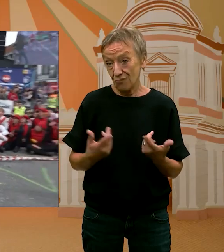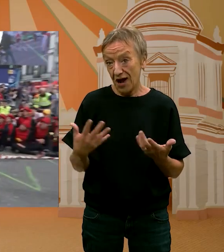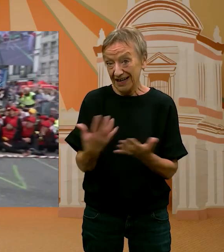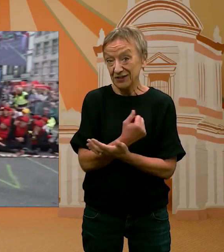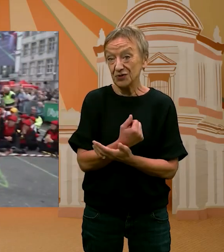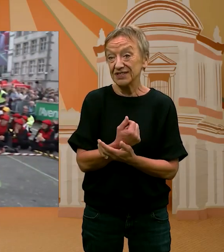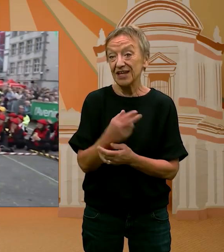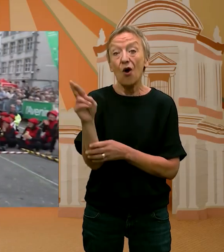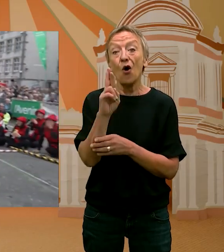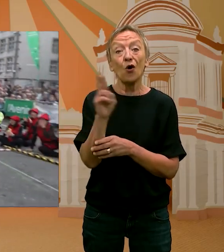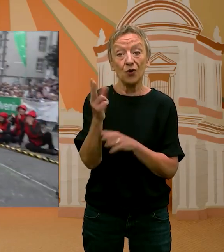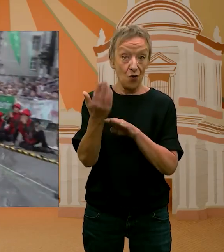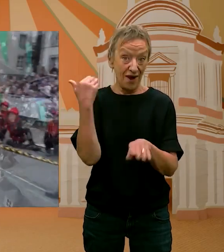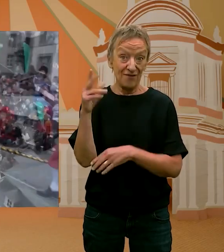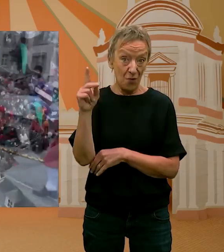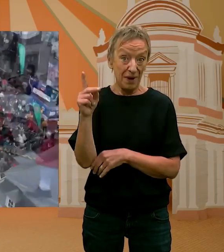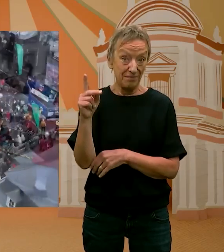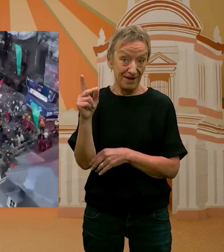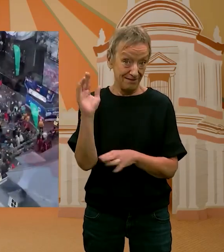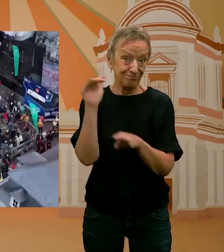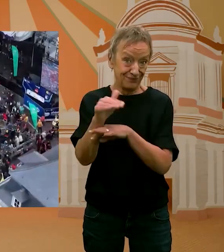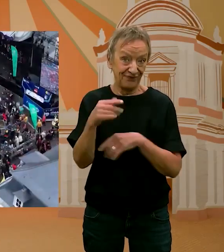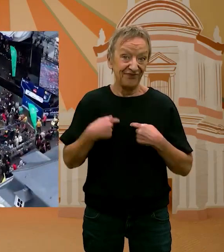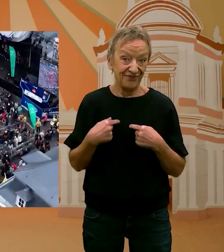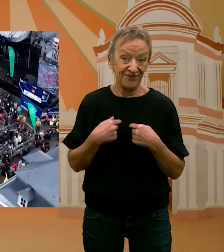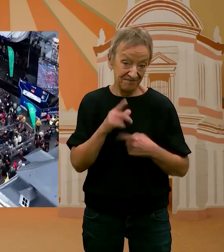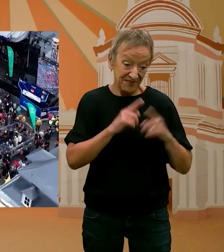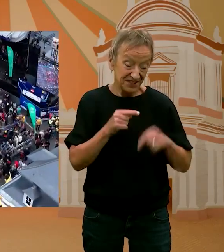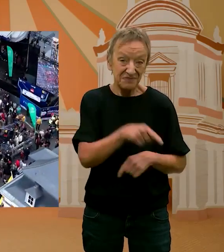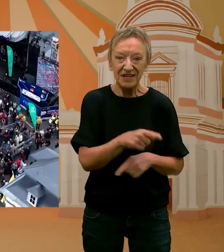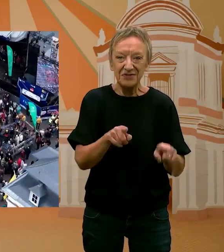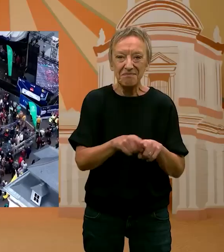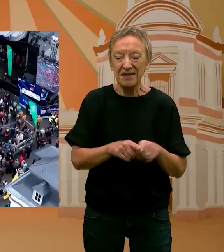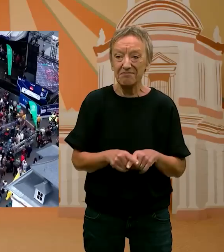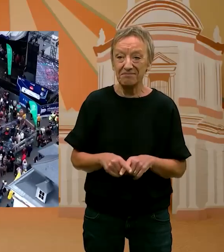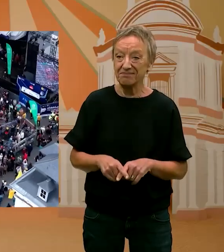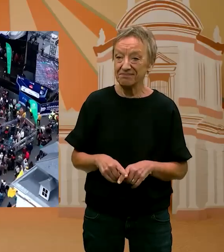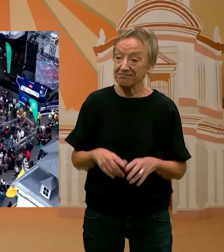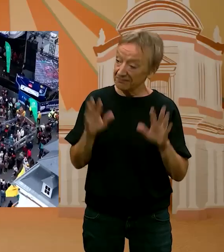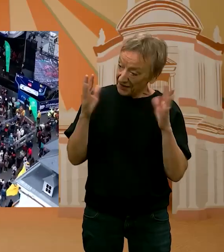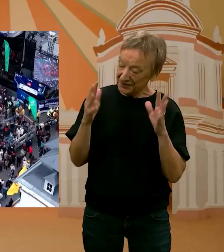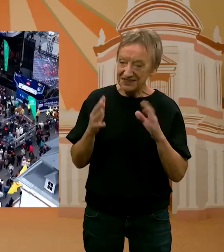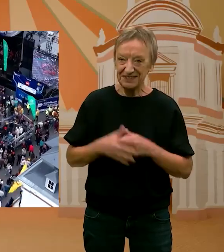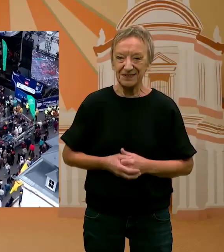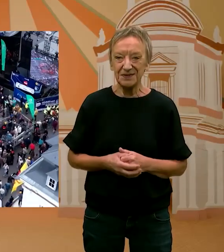a peut-être effectivement quelqu'un qui va battre le tien. Félicitations en tout cas, et félicitations à la famille. Allez, place